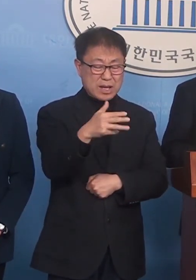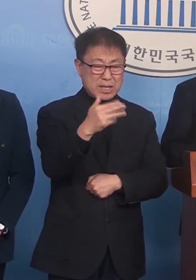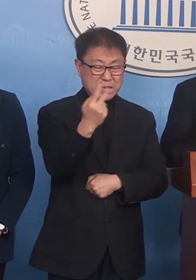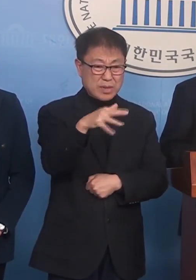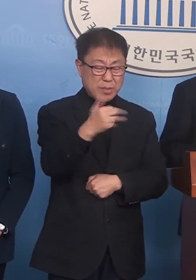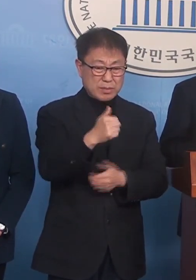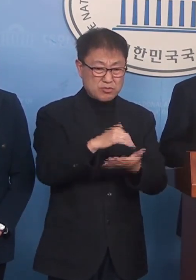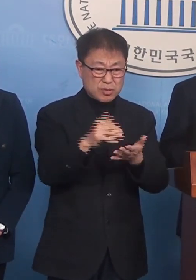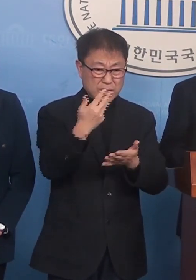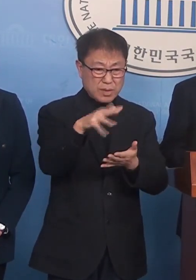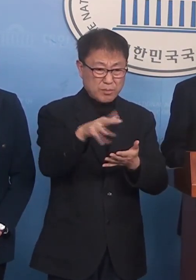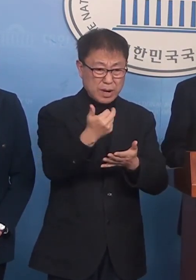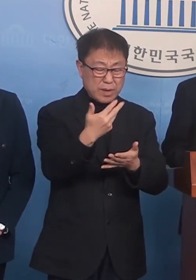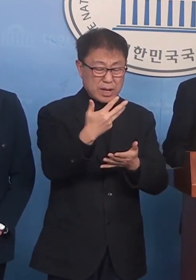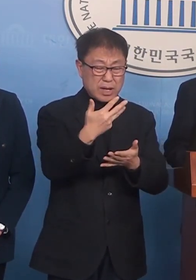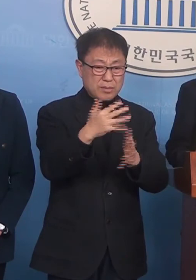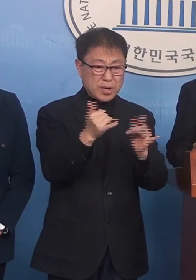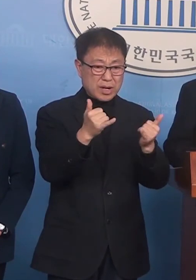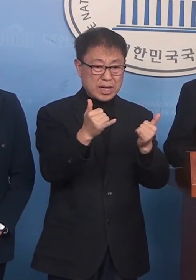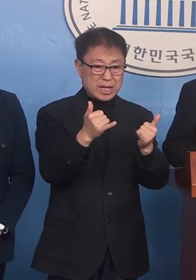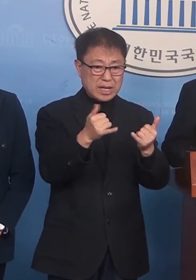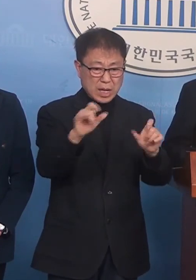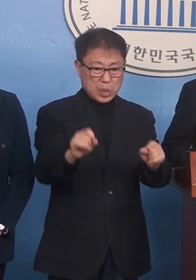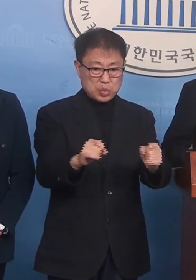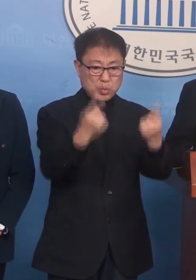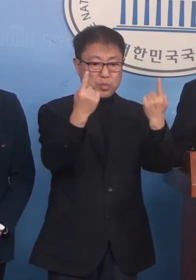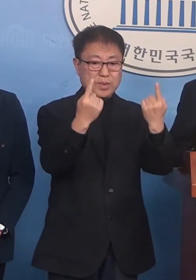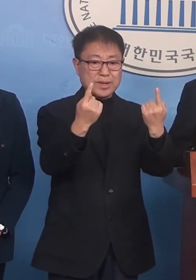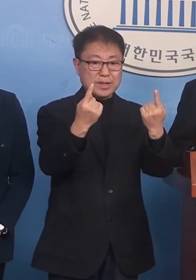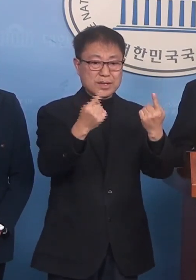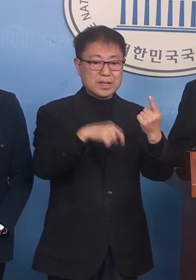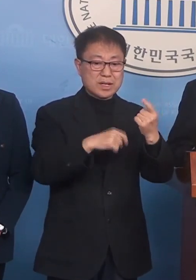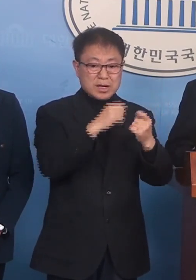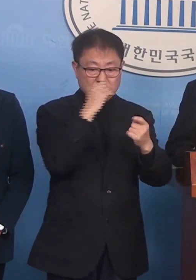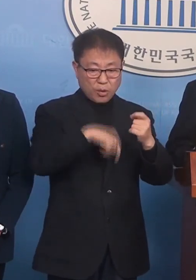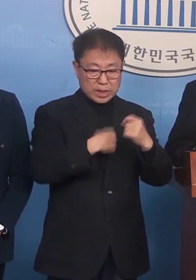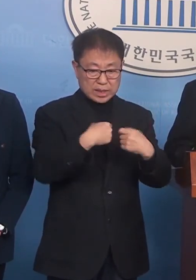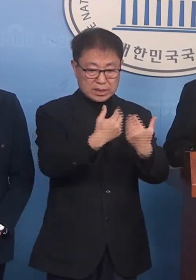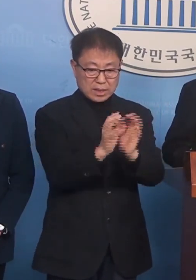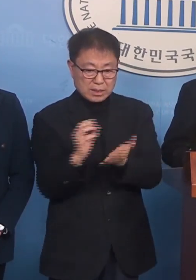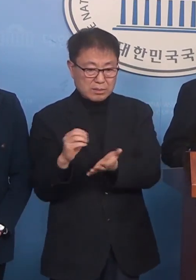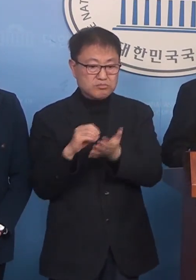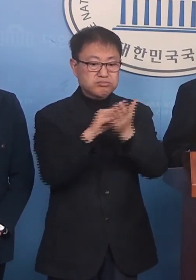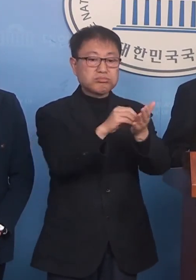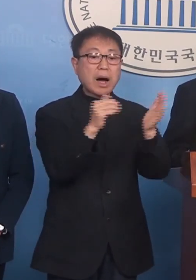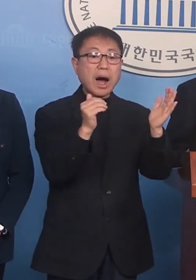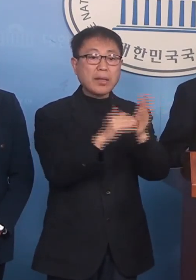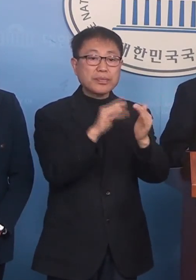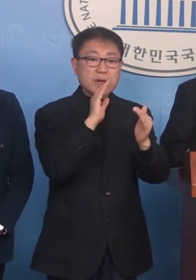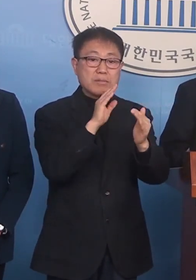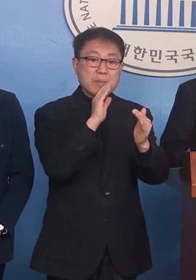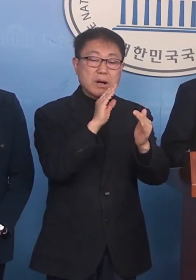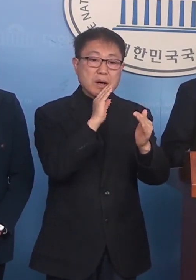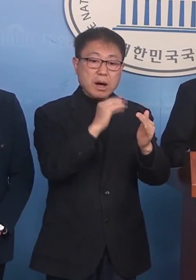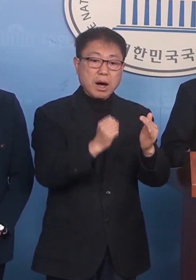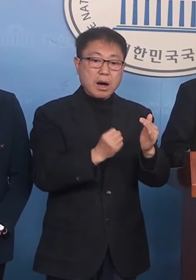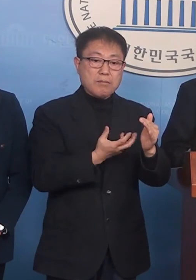3,800명의 안양 시민들과 도민들이 같이 정의당에 입당을 해주는